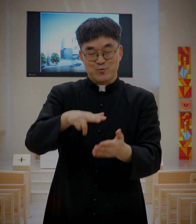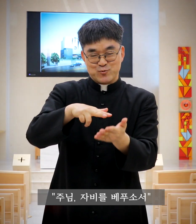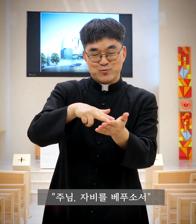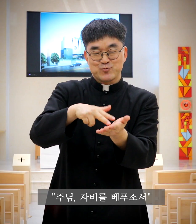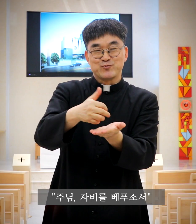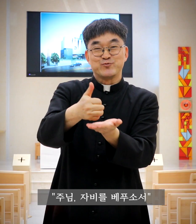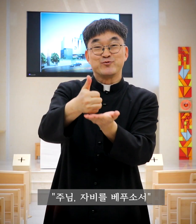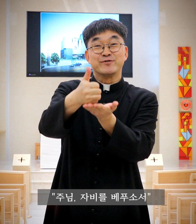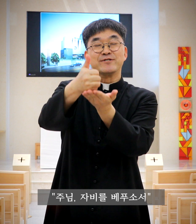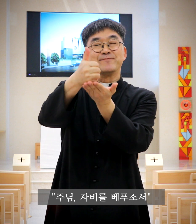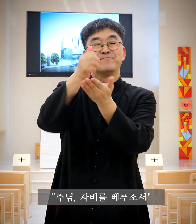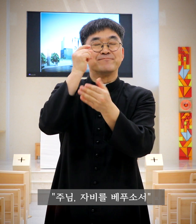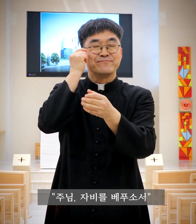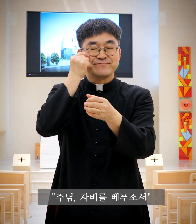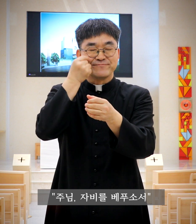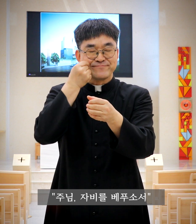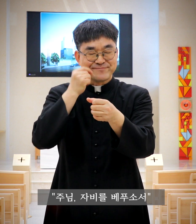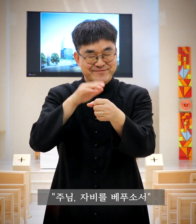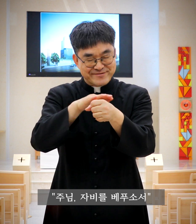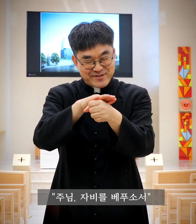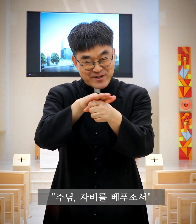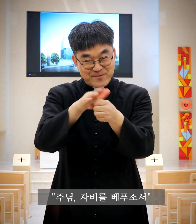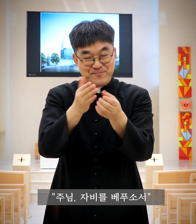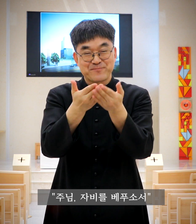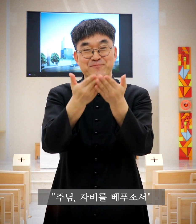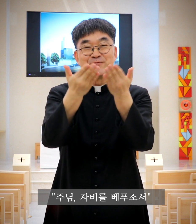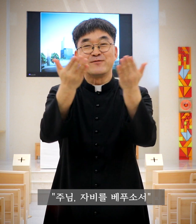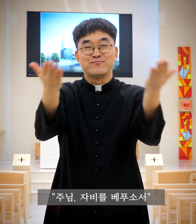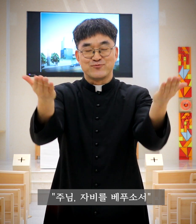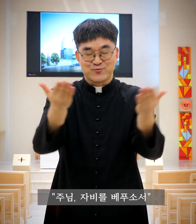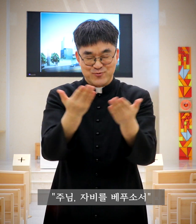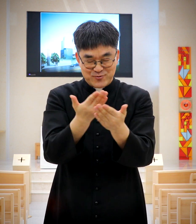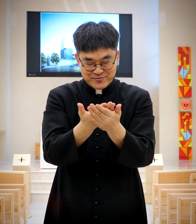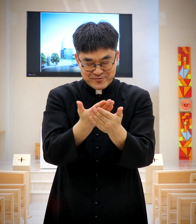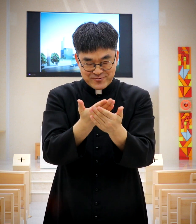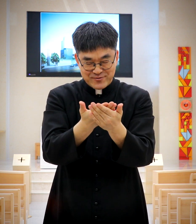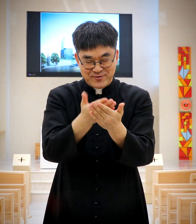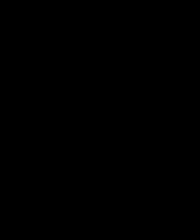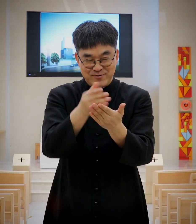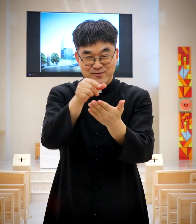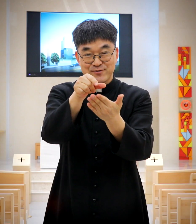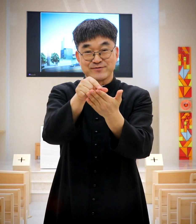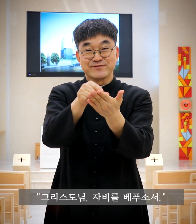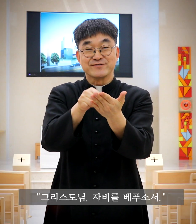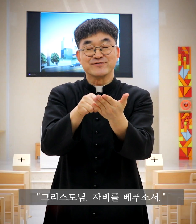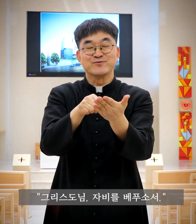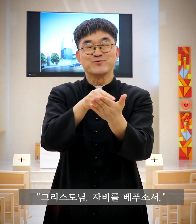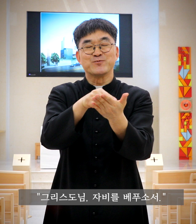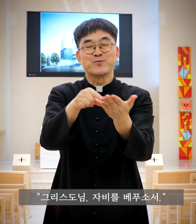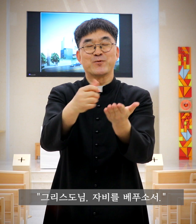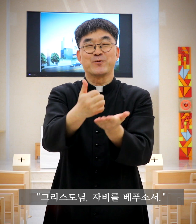주님 자비를 베푸소서 그리스오님